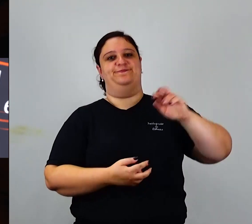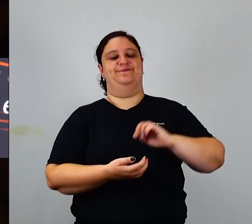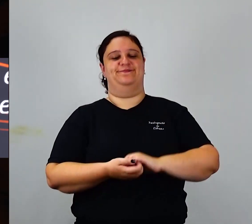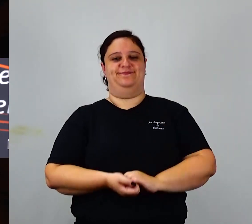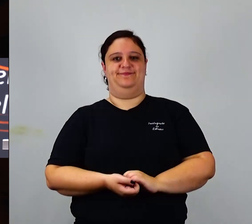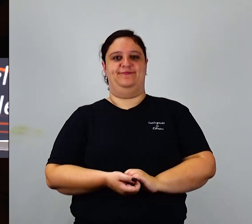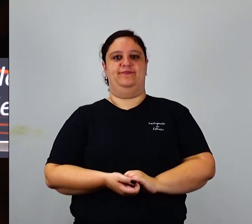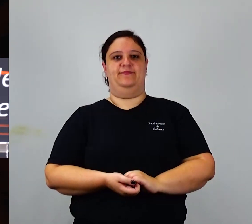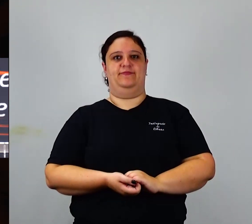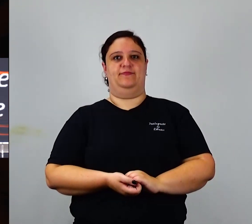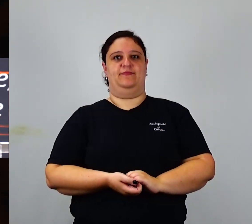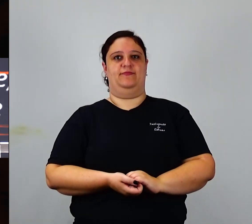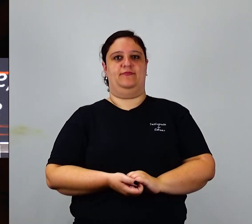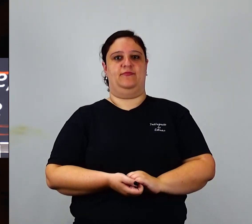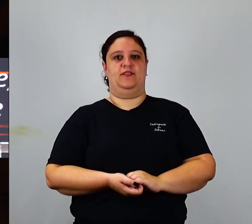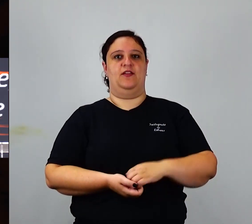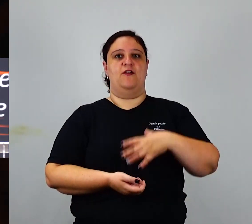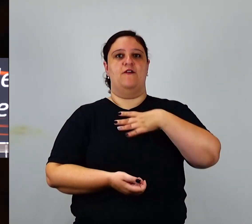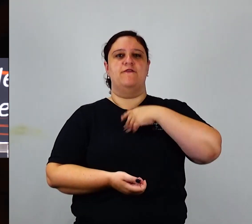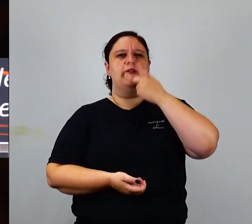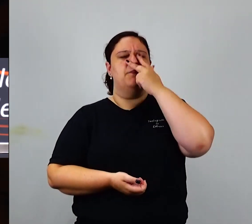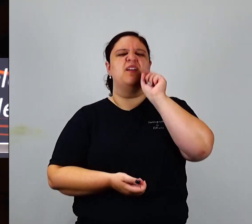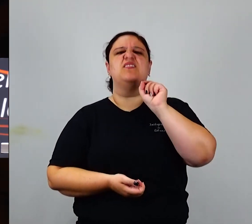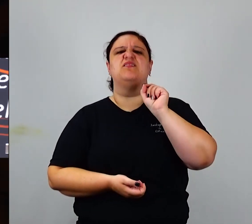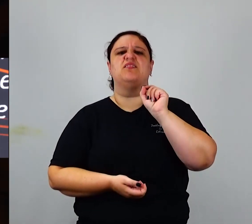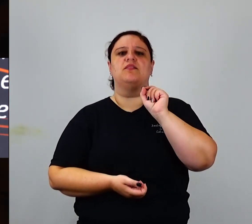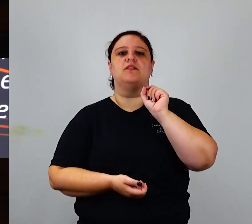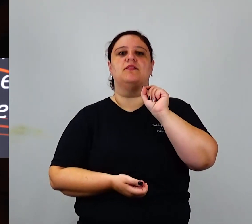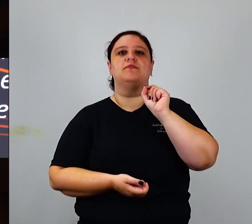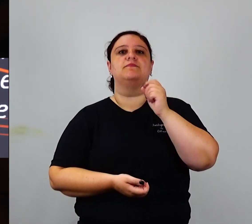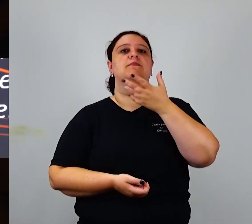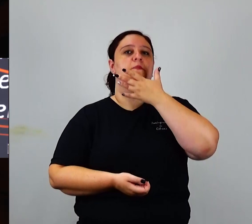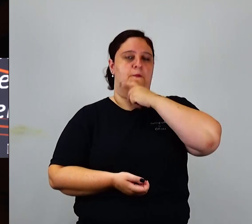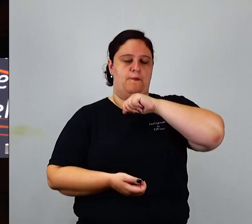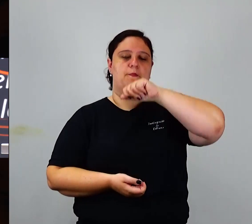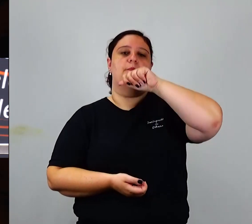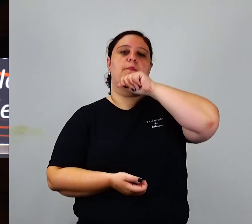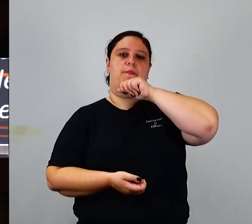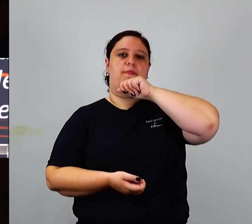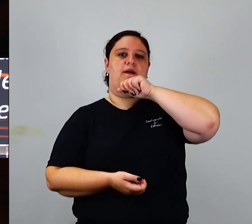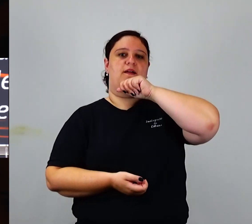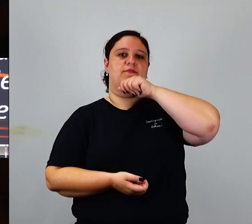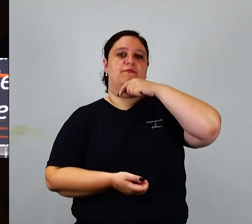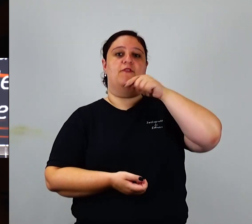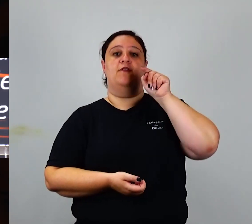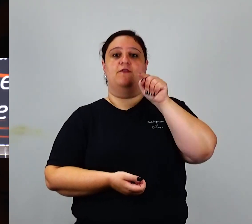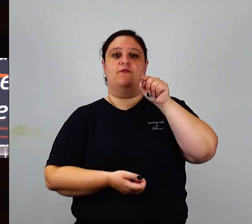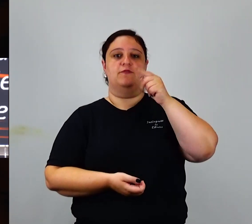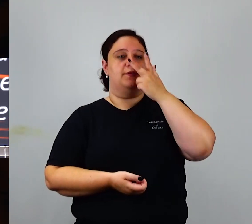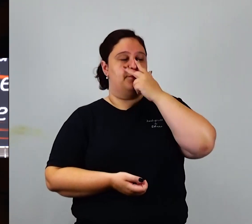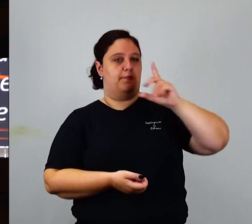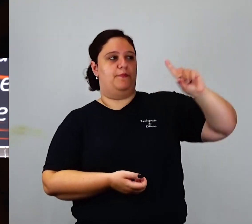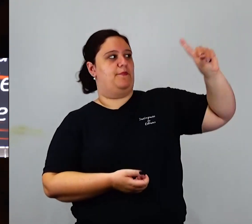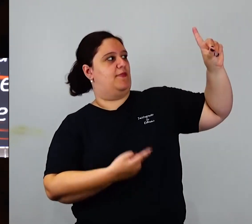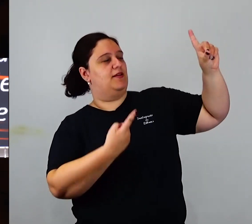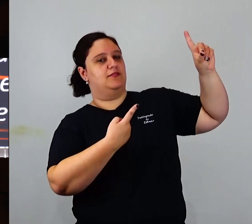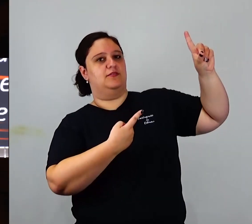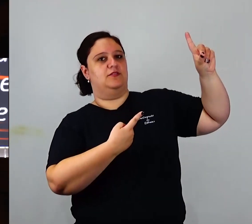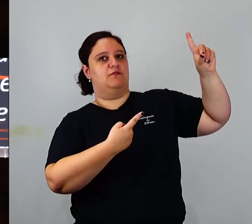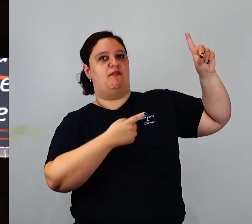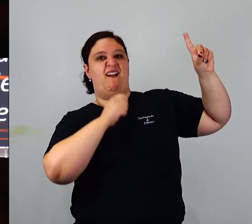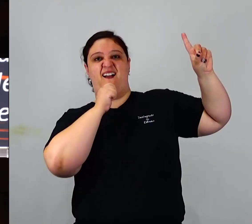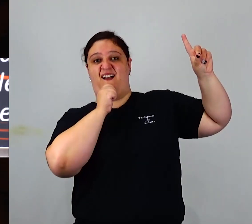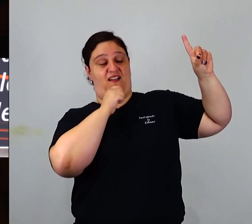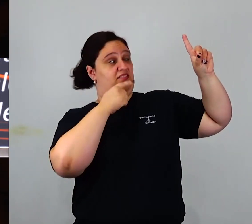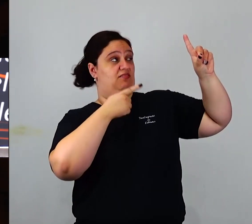Deus. Com quem um filho se parece? Com o Pai. Talvez hoje você ainda não